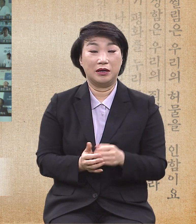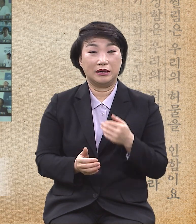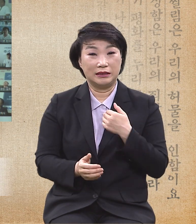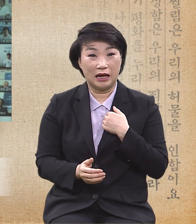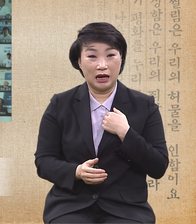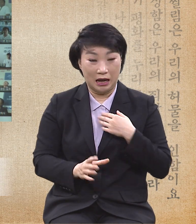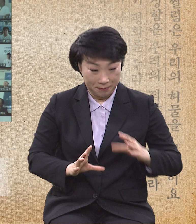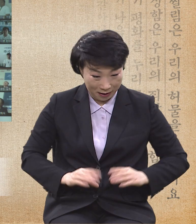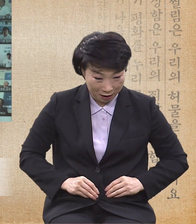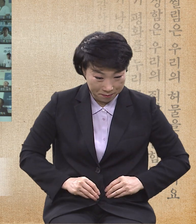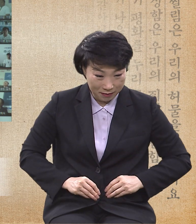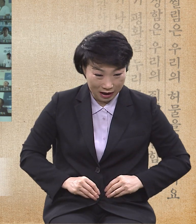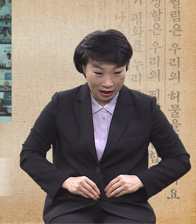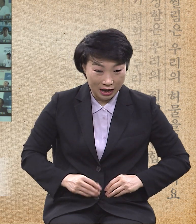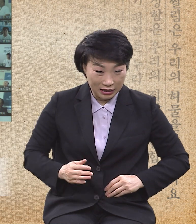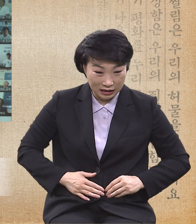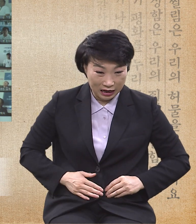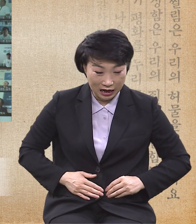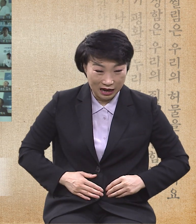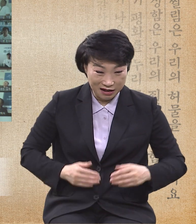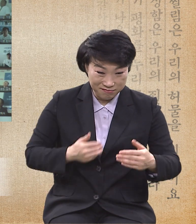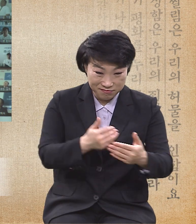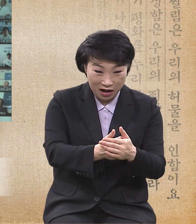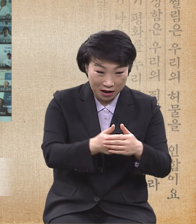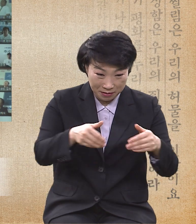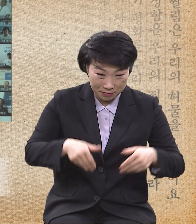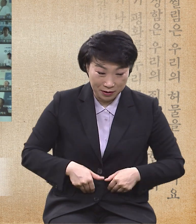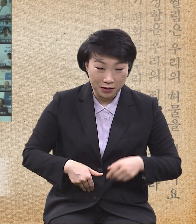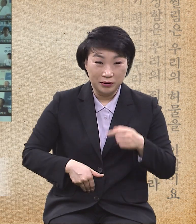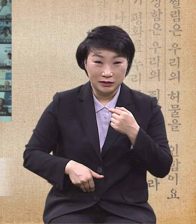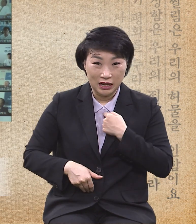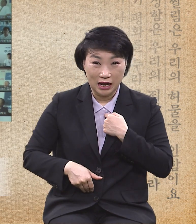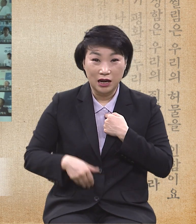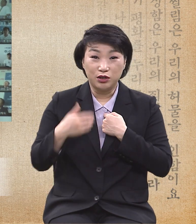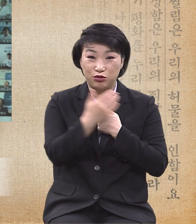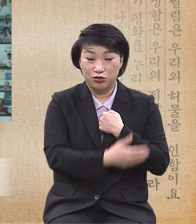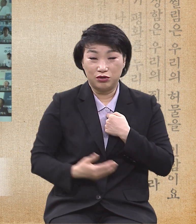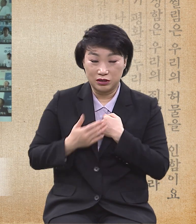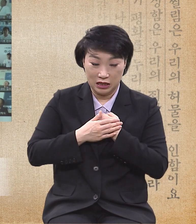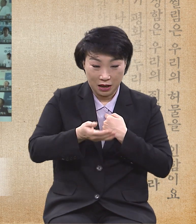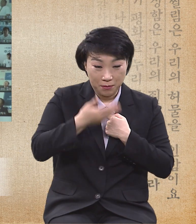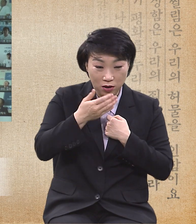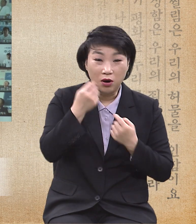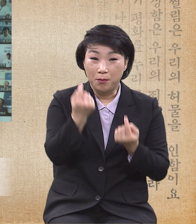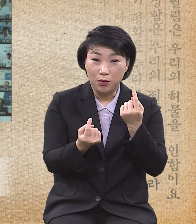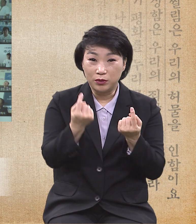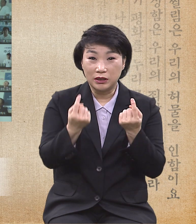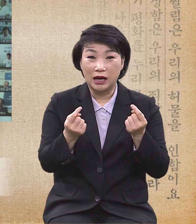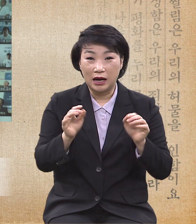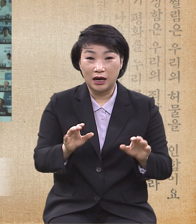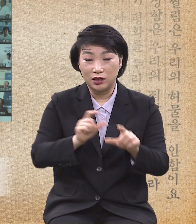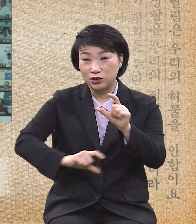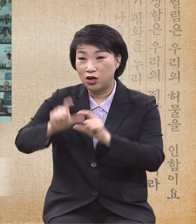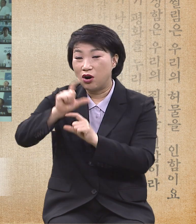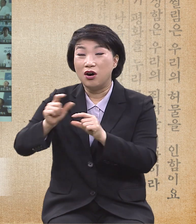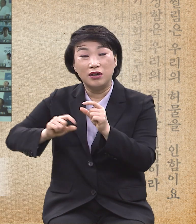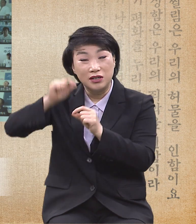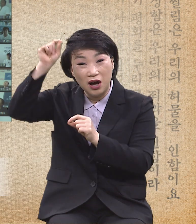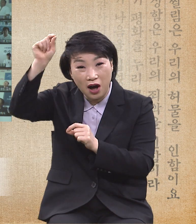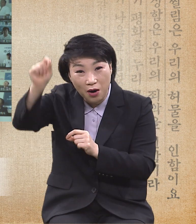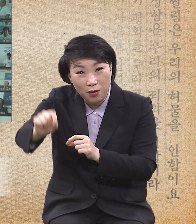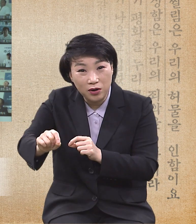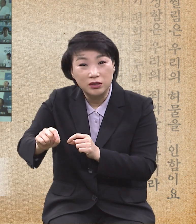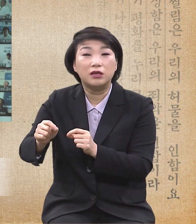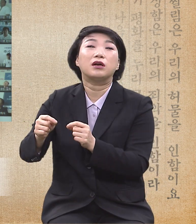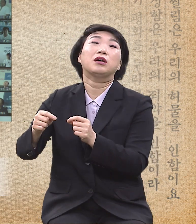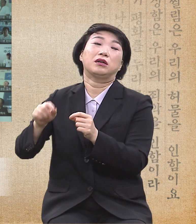내가 배고파 줄인 창자를 채워야 하는 육신의 양식보다 더 영원히